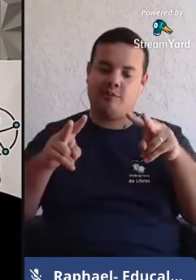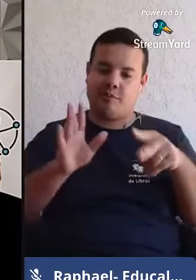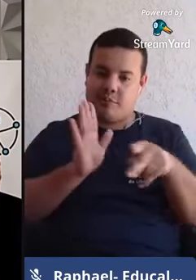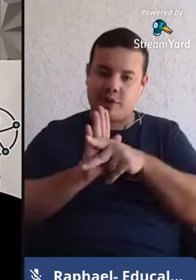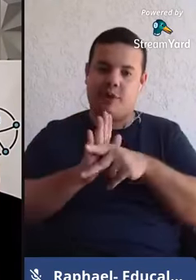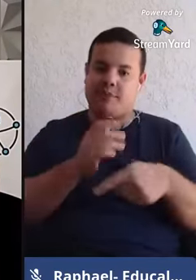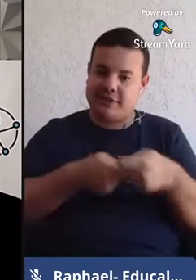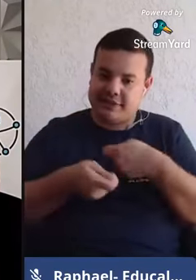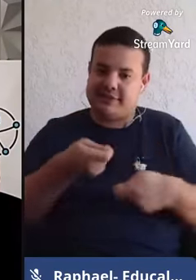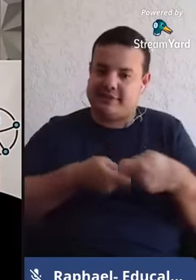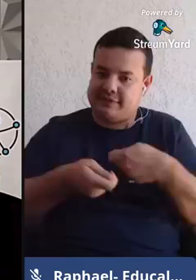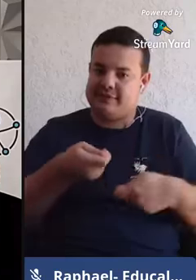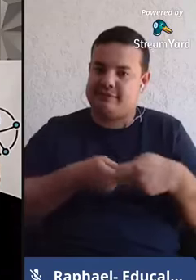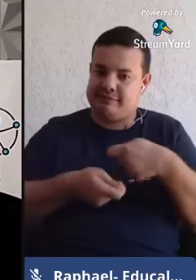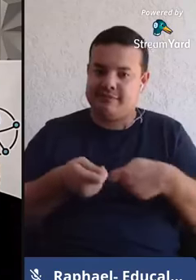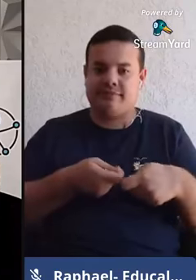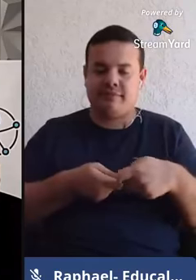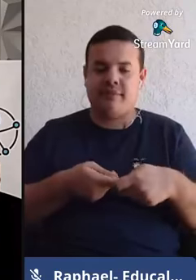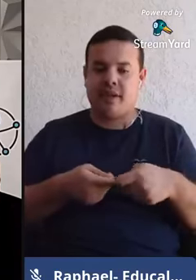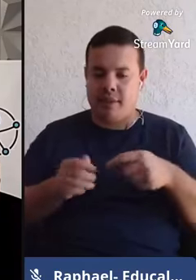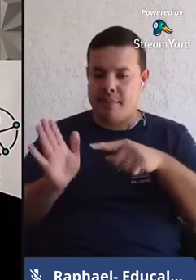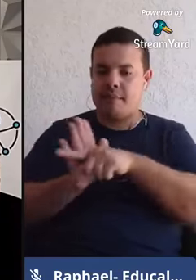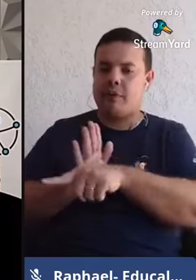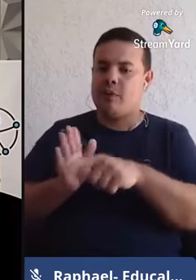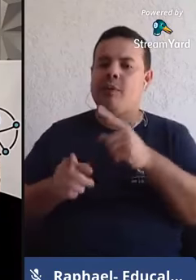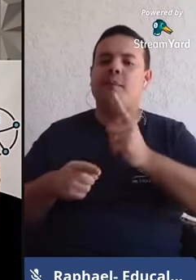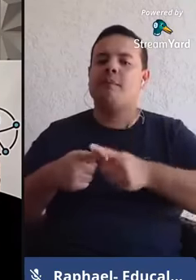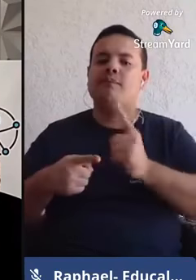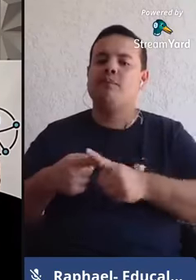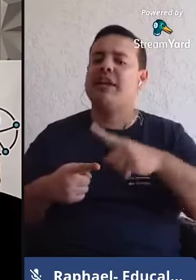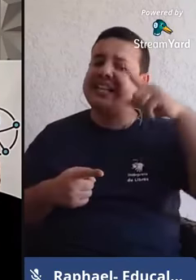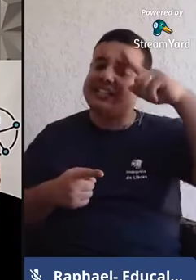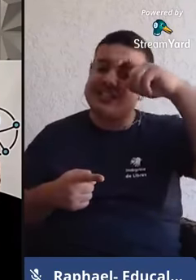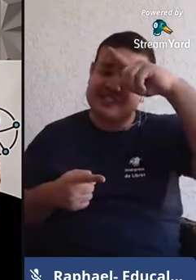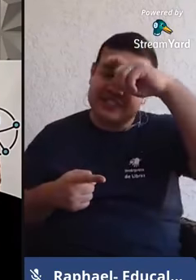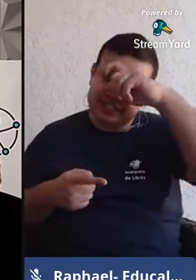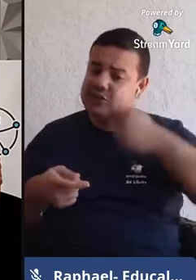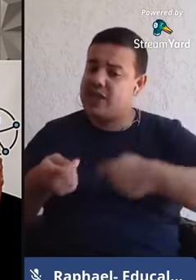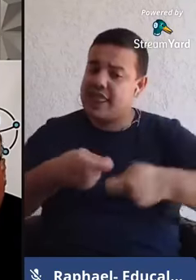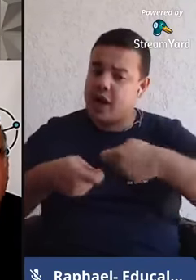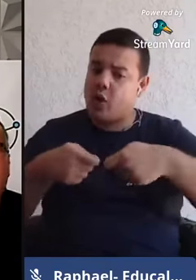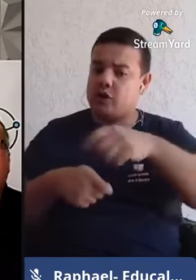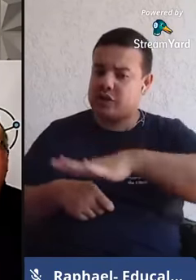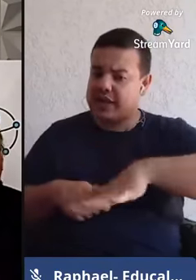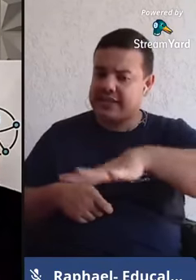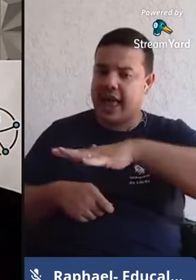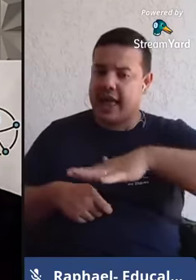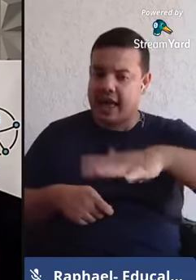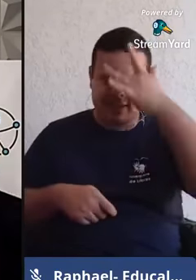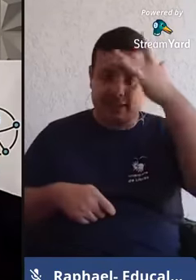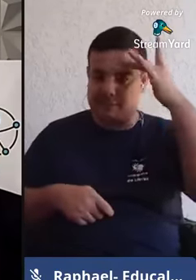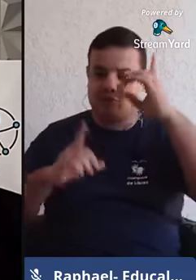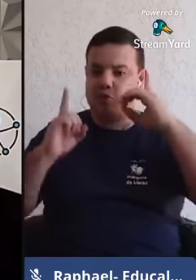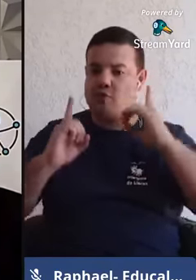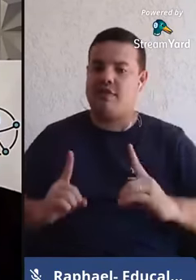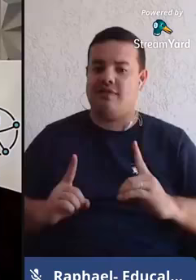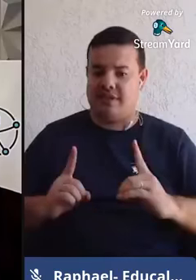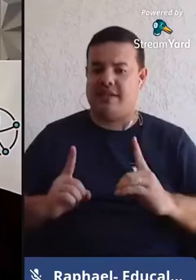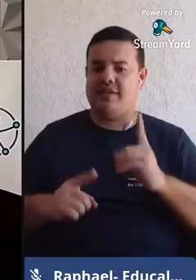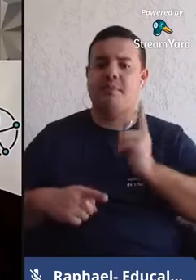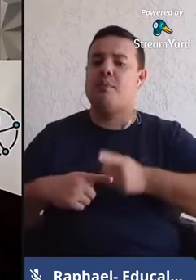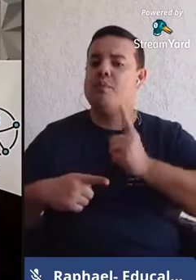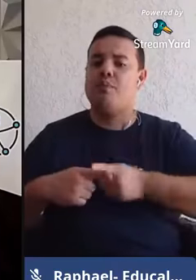negócio. É isso que eu quero falar. Por que é tão difícil fazer negócio nessa área da pessoa com deficiência? Por